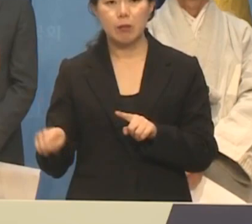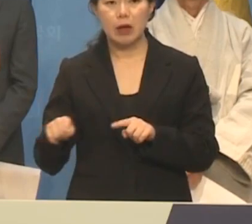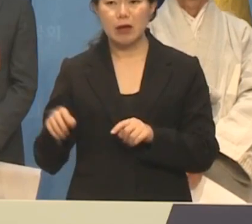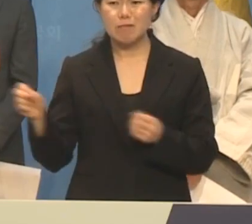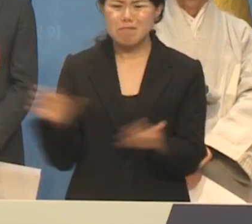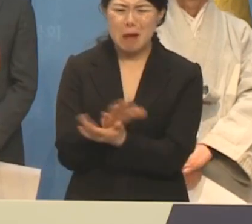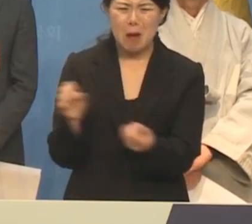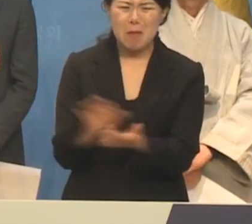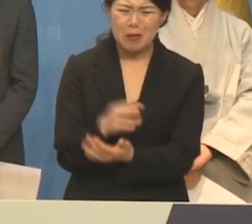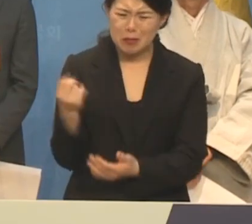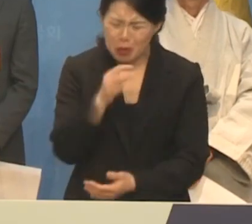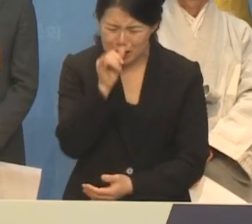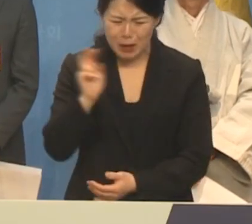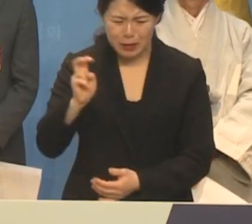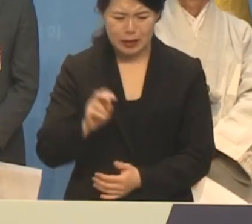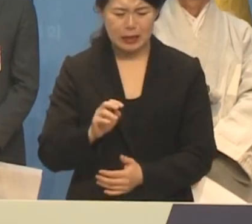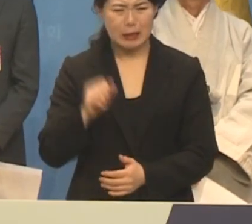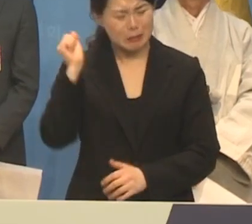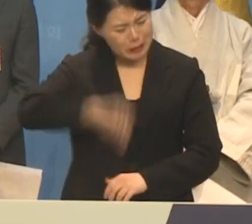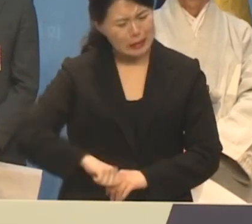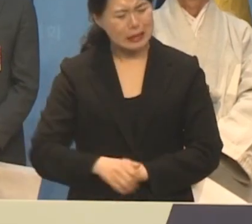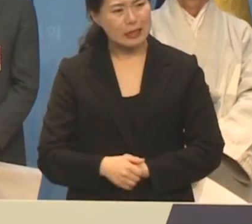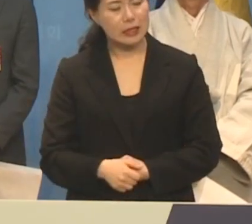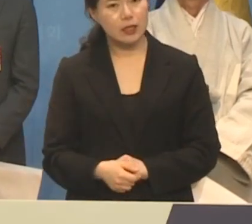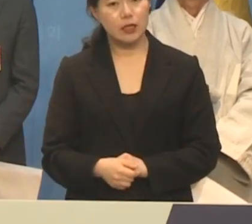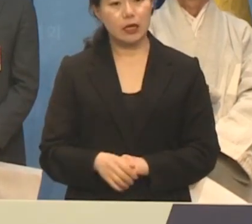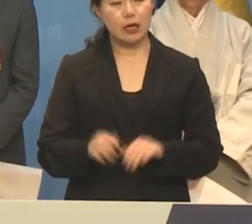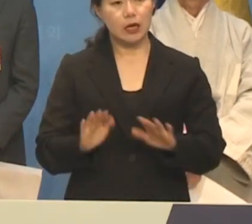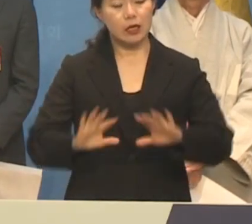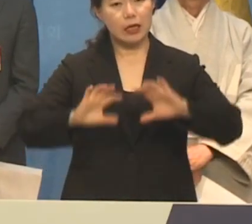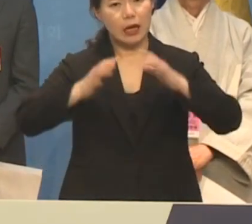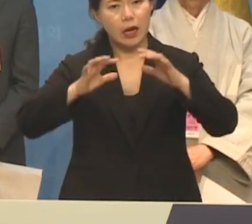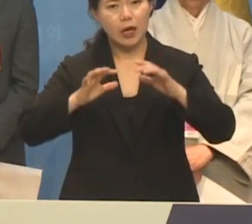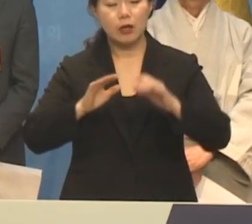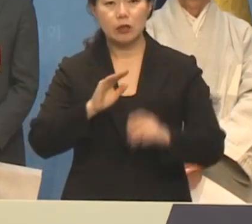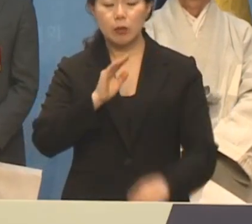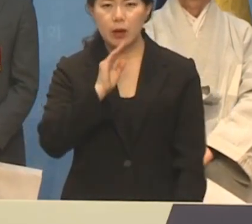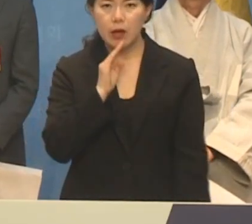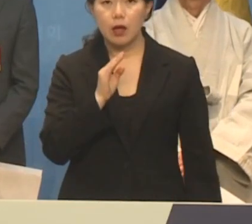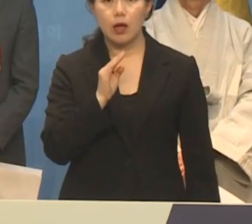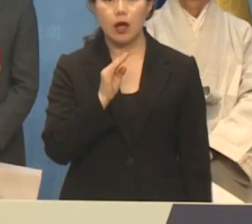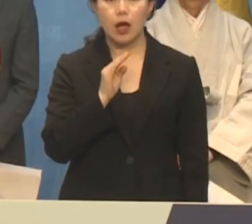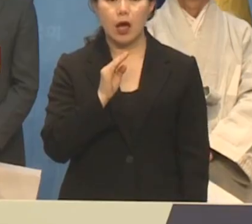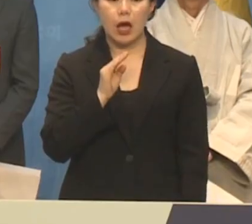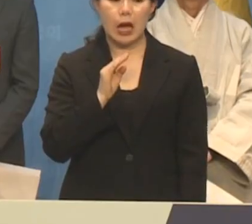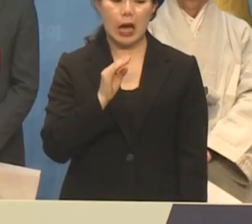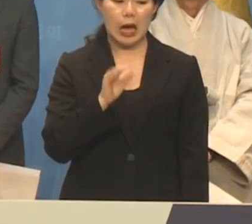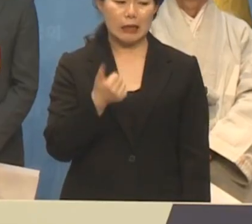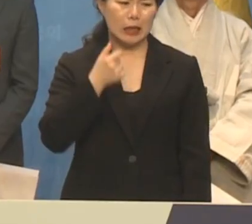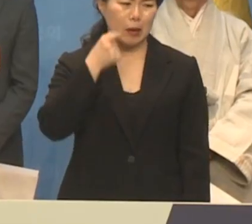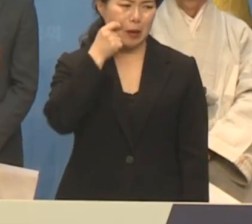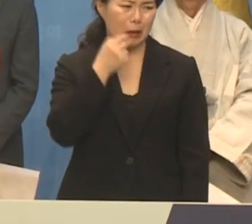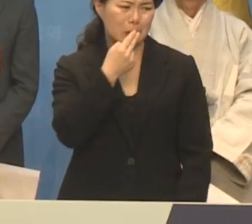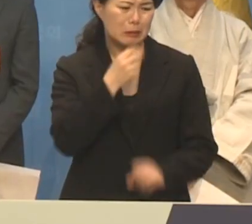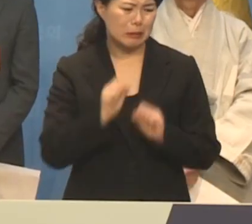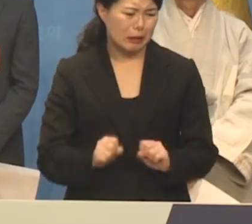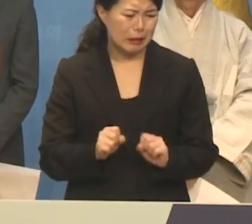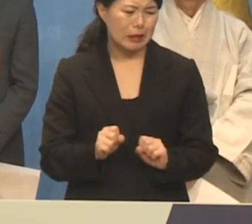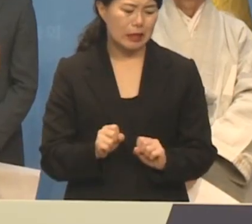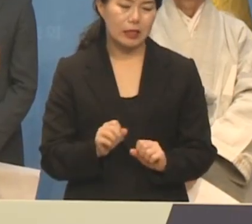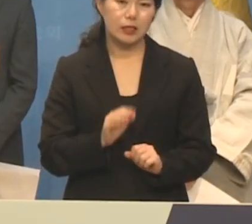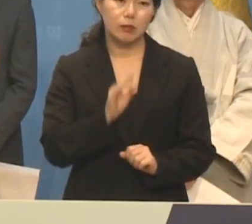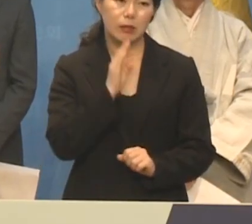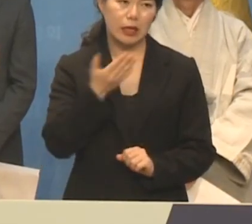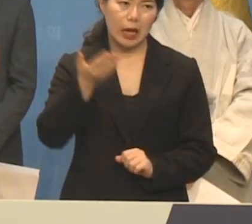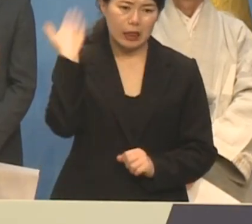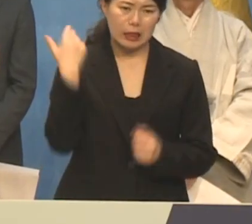해볼 거란 말입니다. 이 나라가 얼마나 참 죽지 못해 사는 그럼 옛날